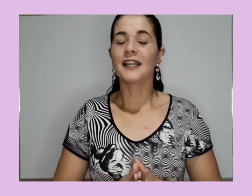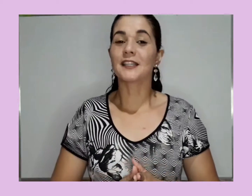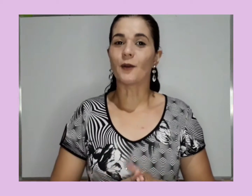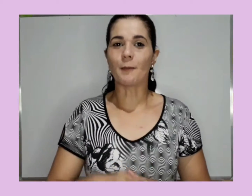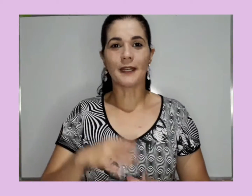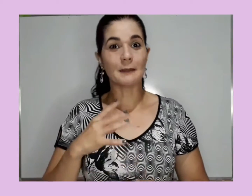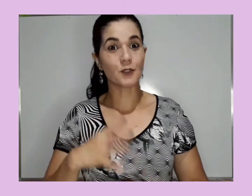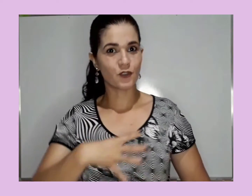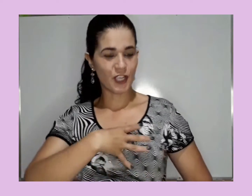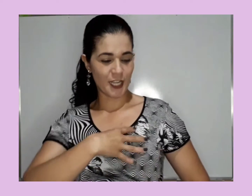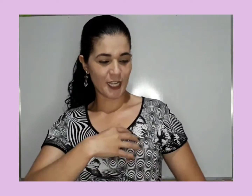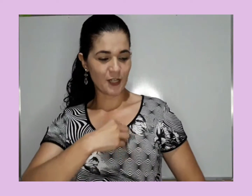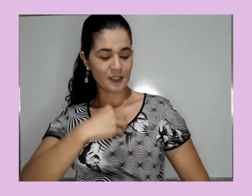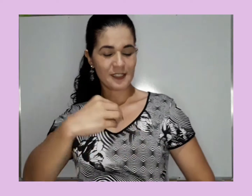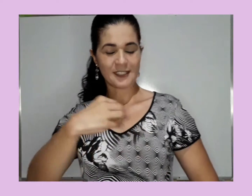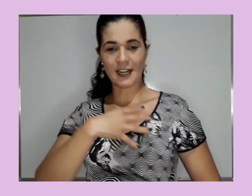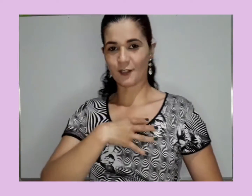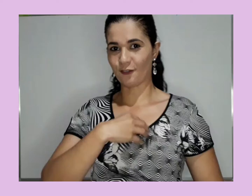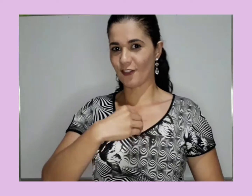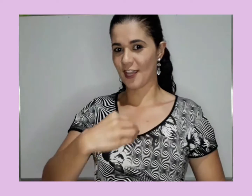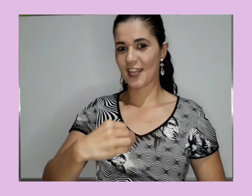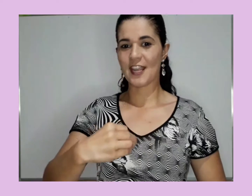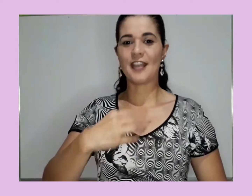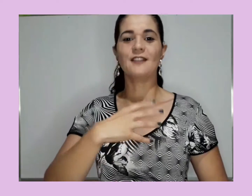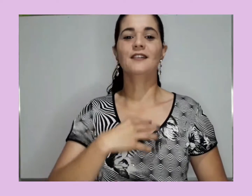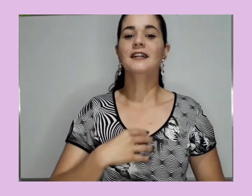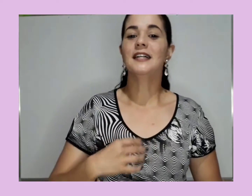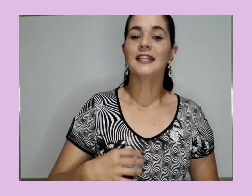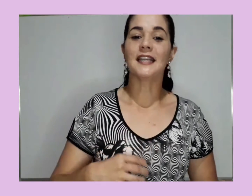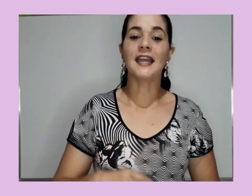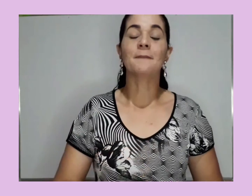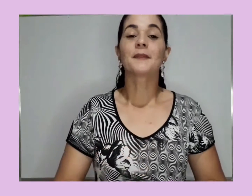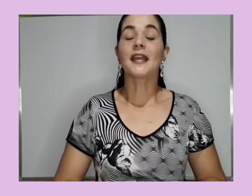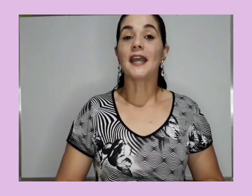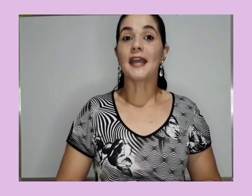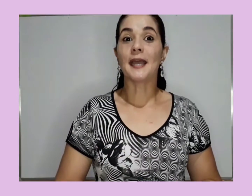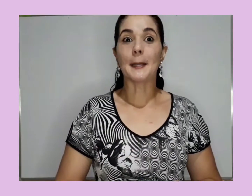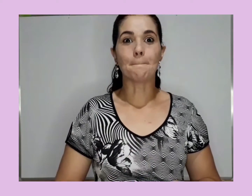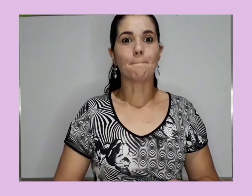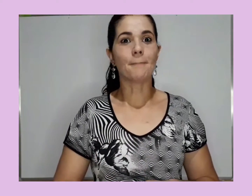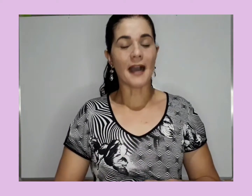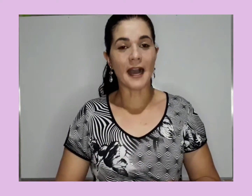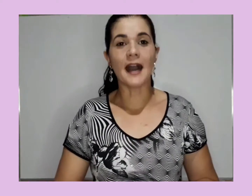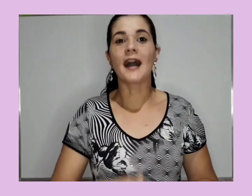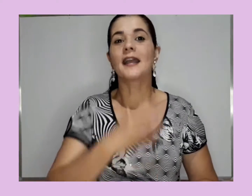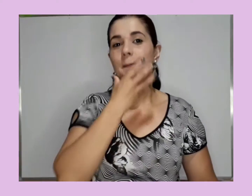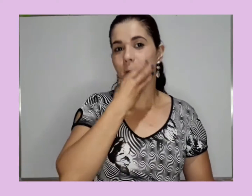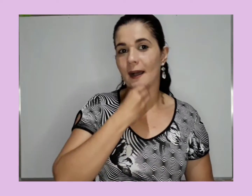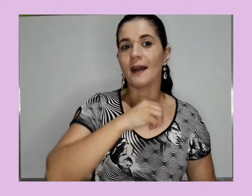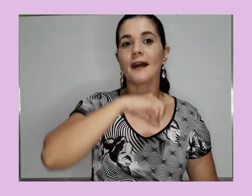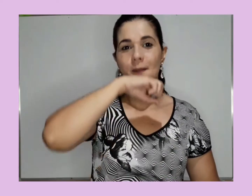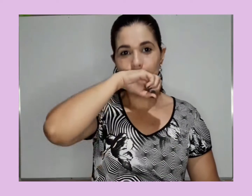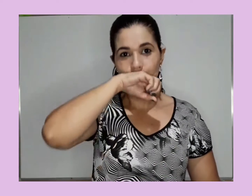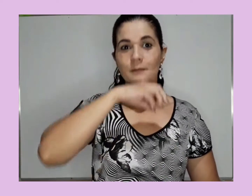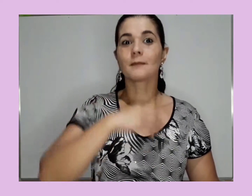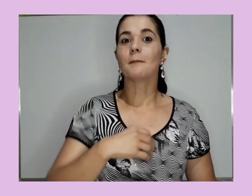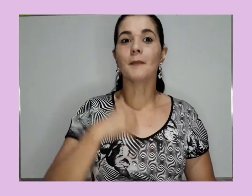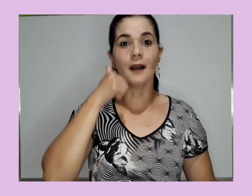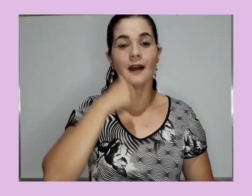Então, aprendemos filho, certo? Filho, né? Pai, mãe,